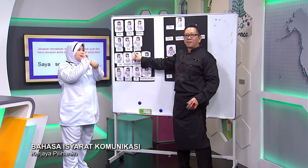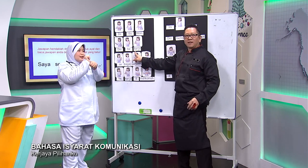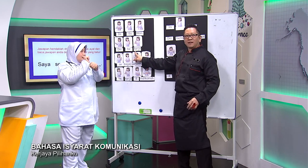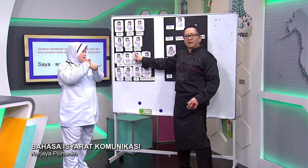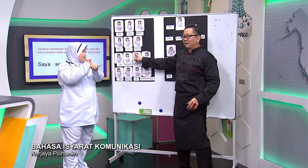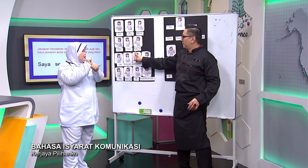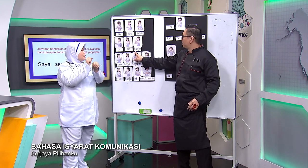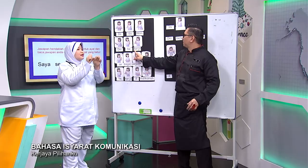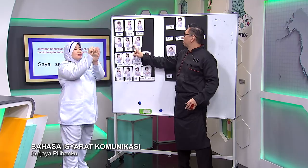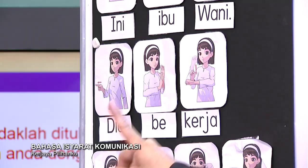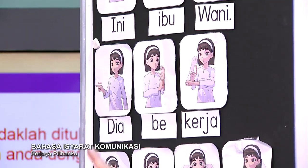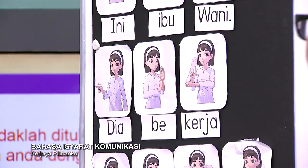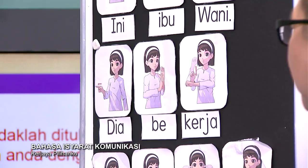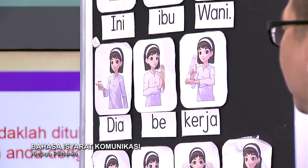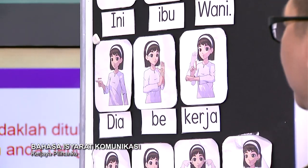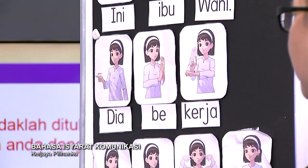bekerja